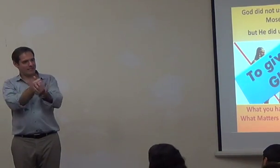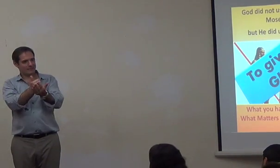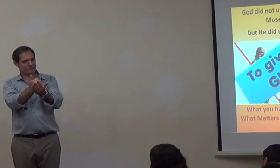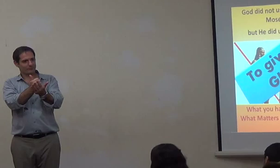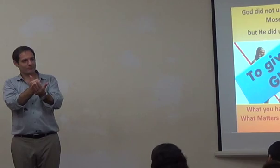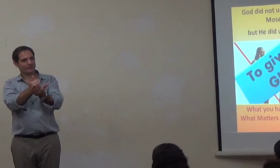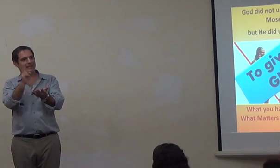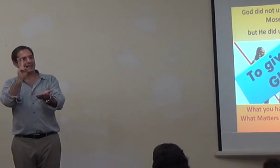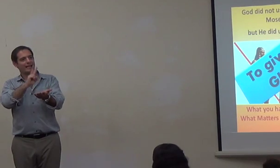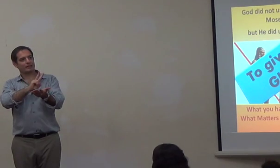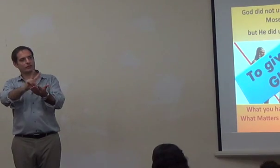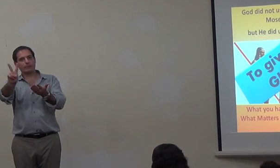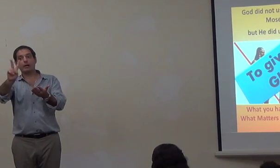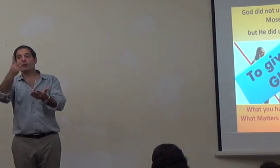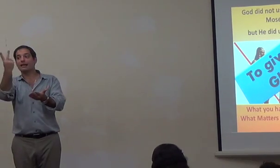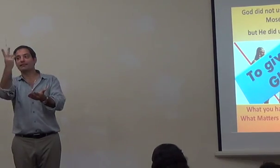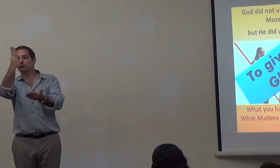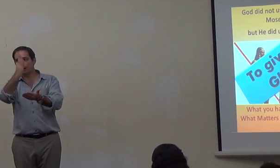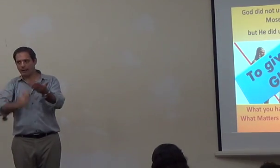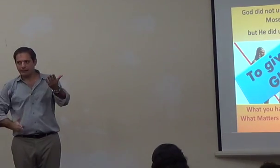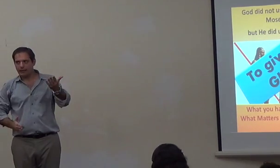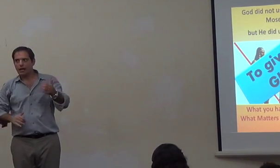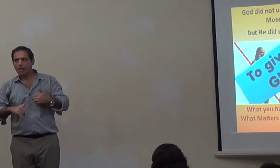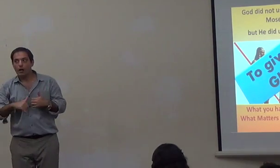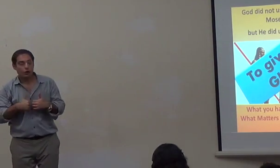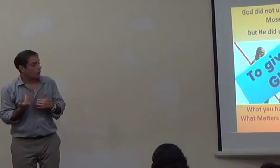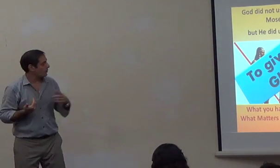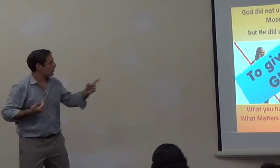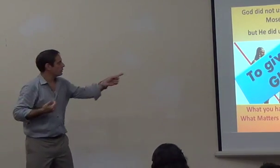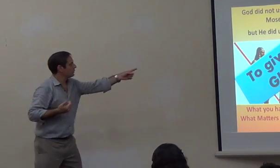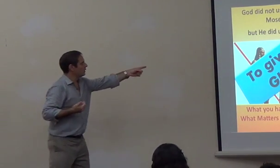hacer. ¿Amén? En 2 semanas vamos a ver la segunda parte.